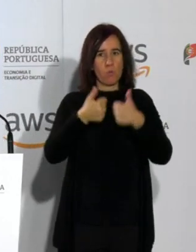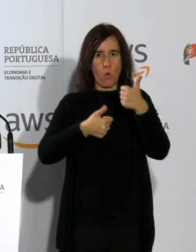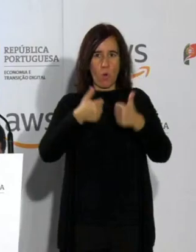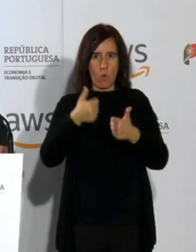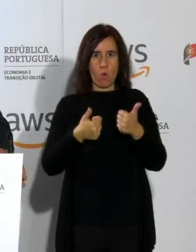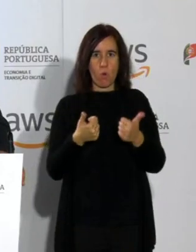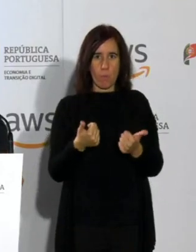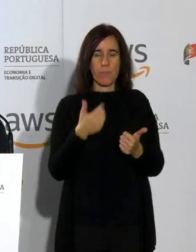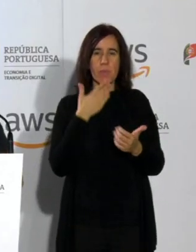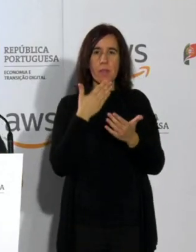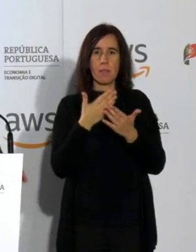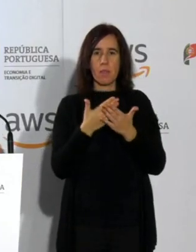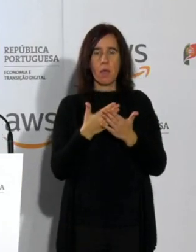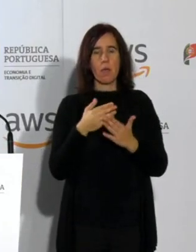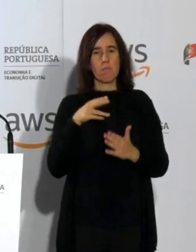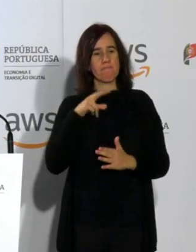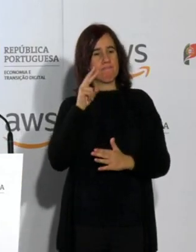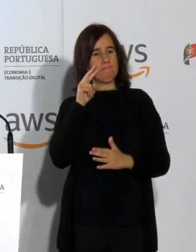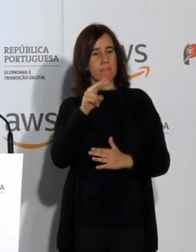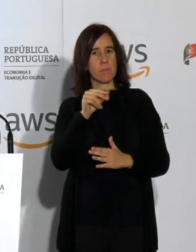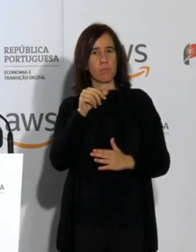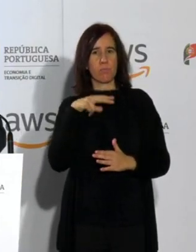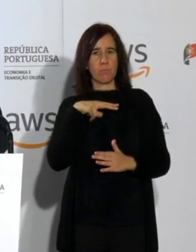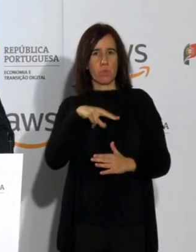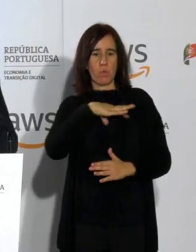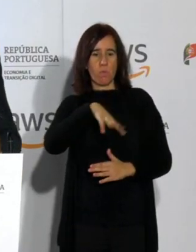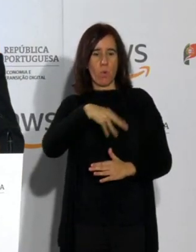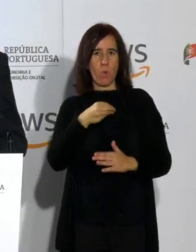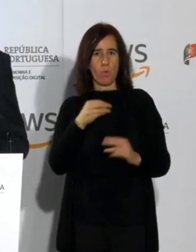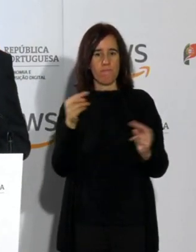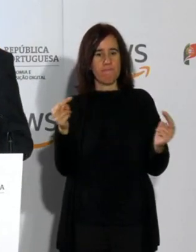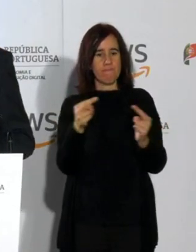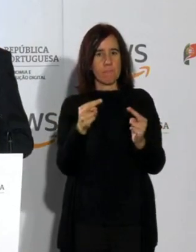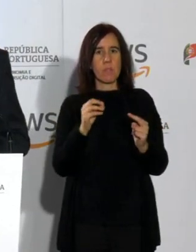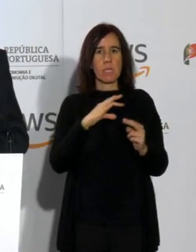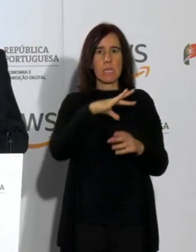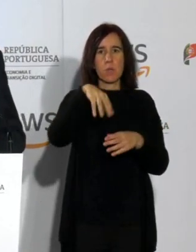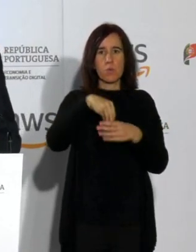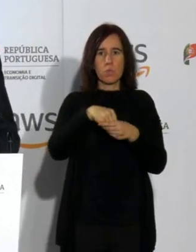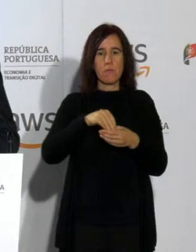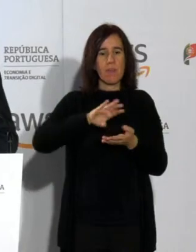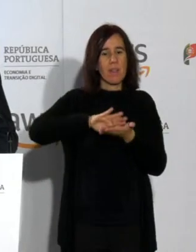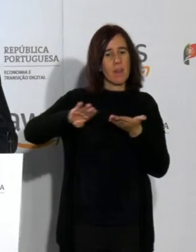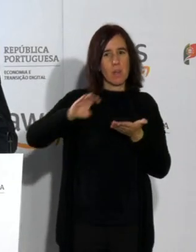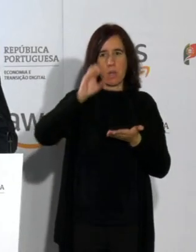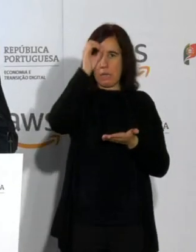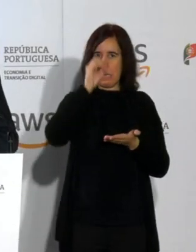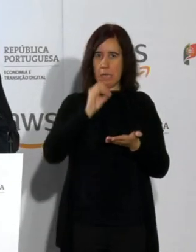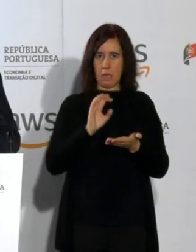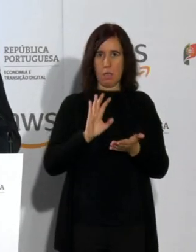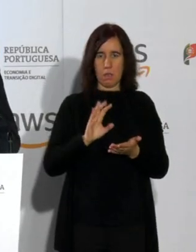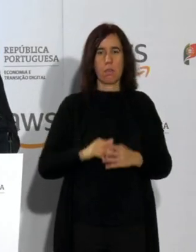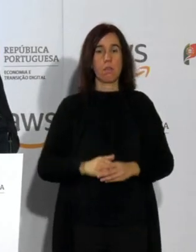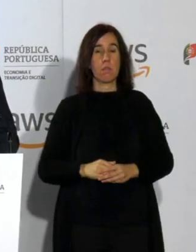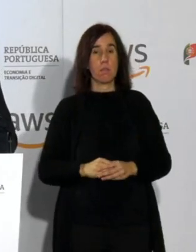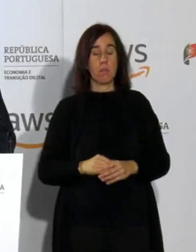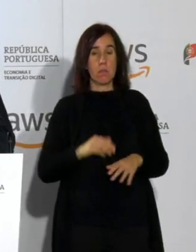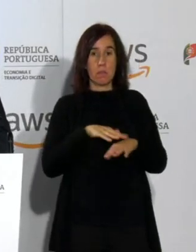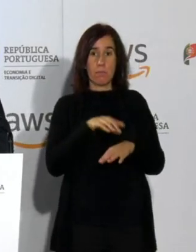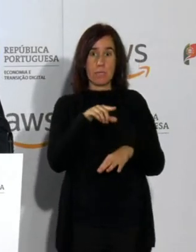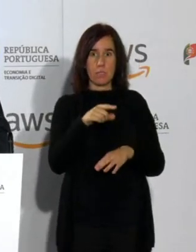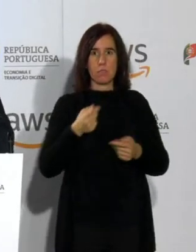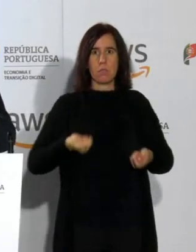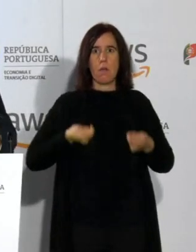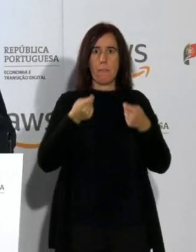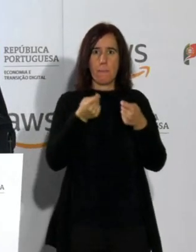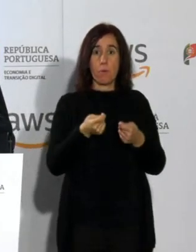competitividade, projetar Portugal no mundo de uma forma que fosse inclusiva e não deixasse ninguém para trás. Para isso, iremos